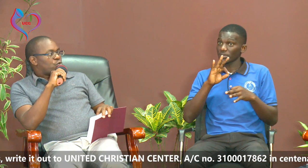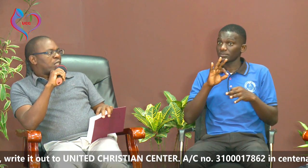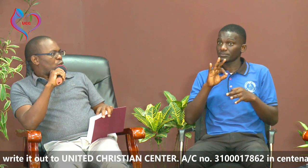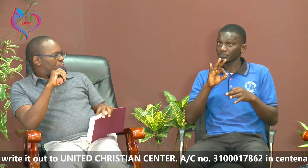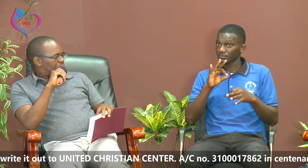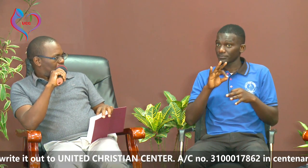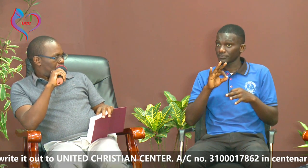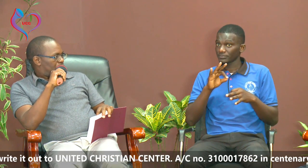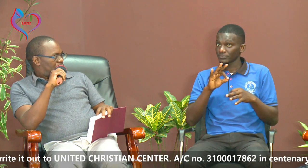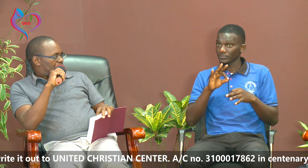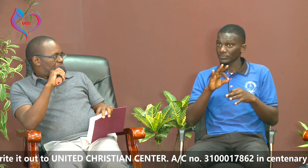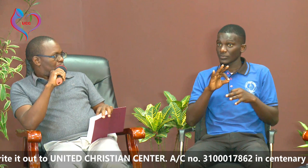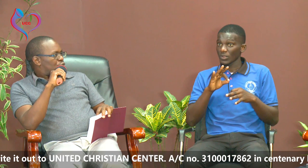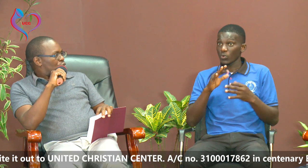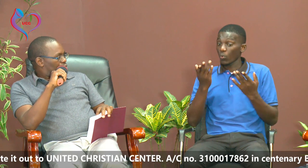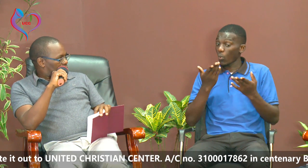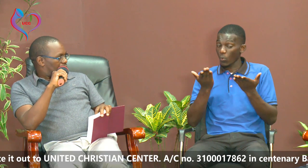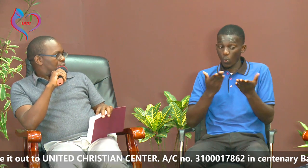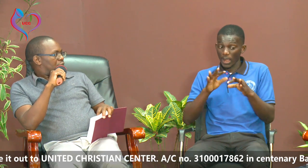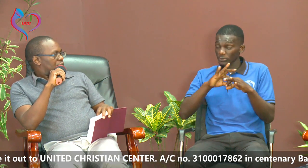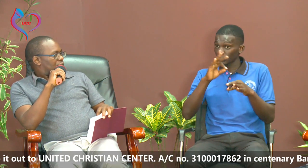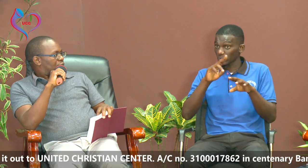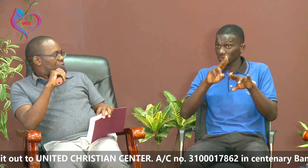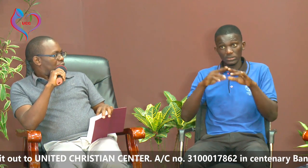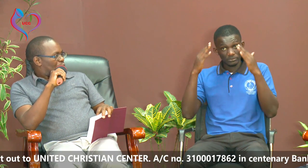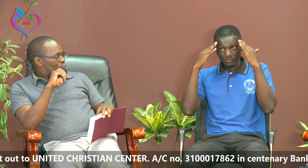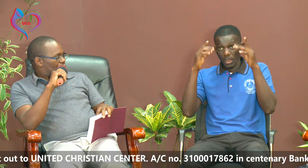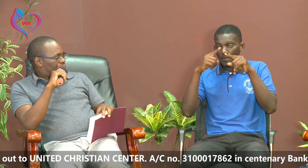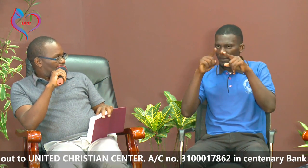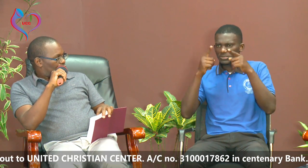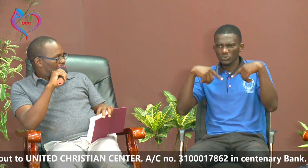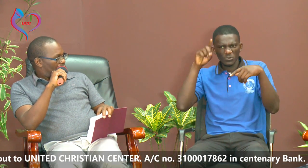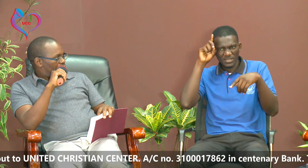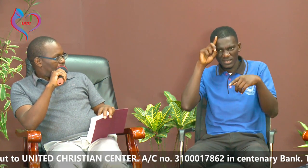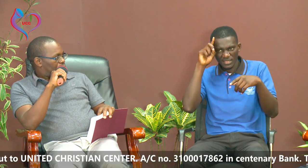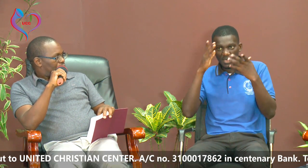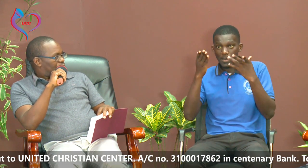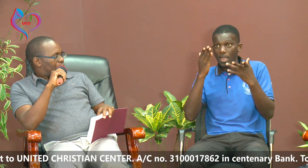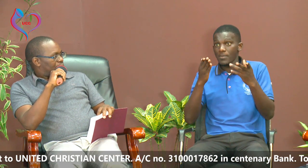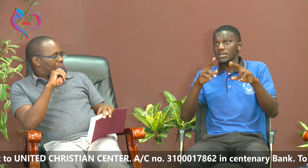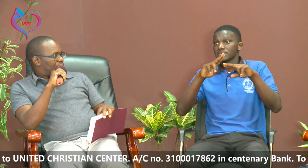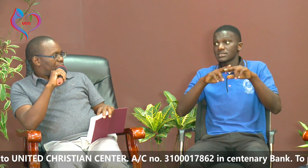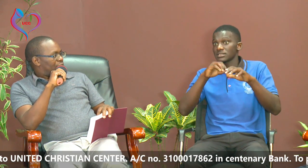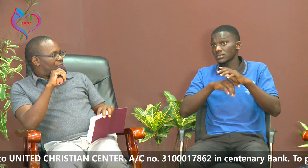Ogutuula tetumanyiiwo. Ne tulowooza. N'omwoyo gwaffe gutuula awo. Gutuula muli. Gukubira muli.